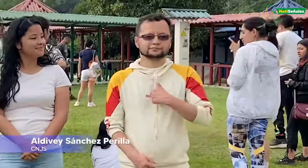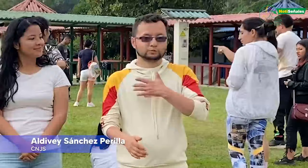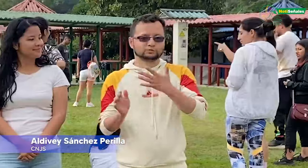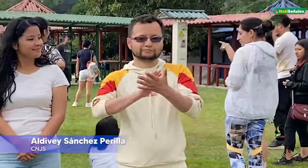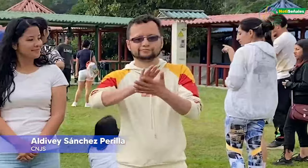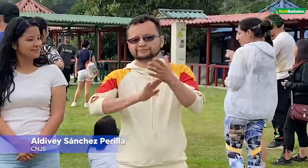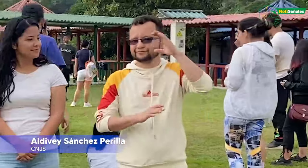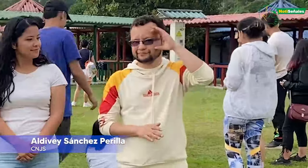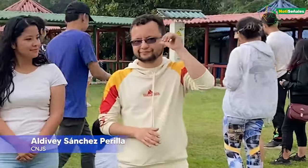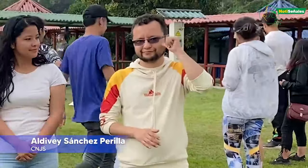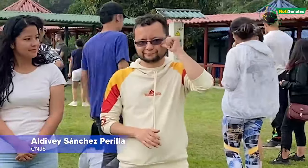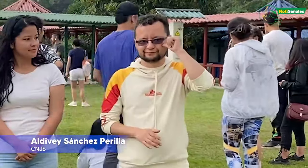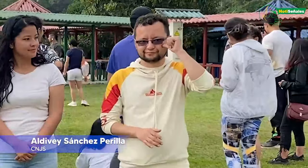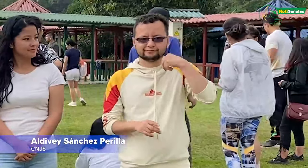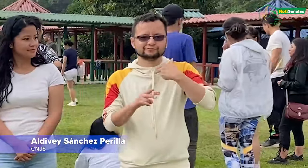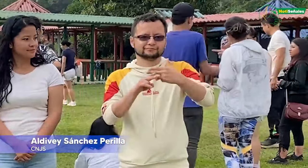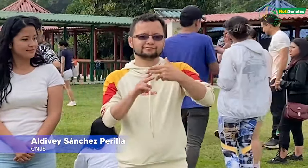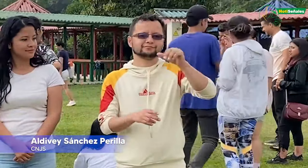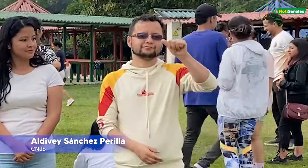Mucho gusto. Mucho nombre es Aldi Bey.